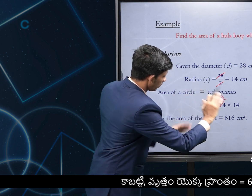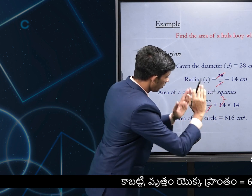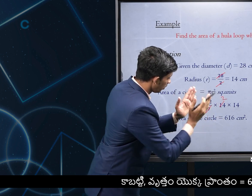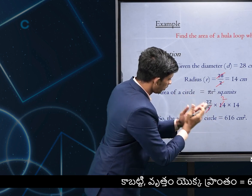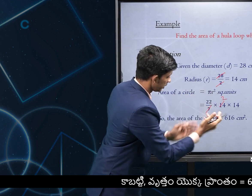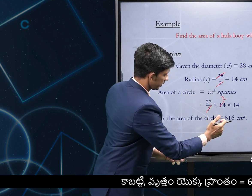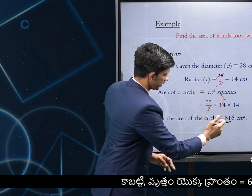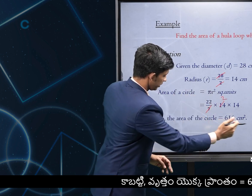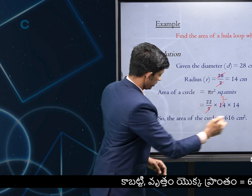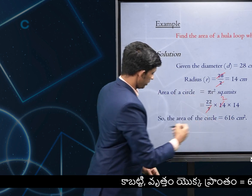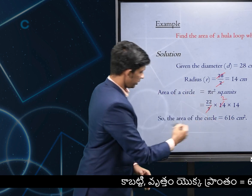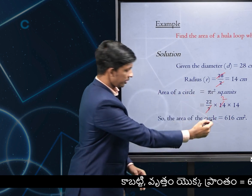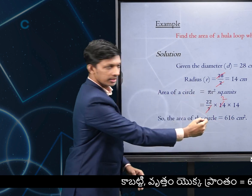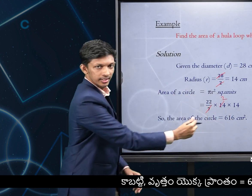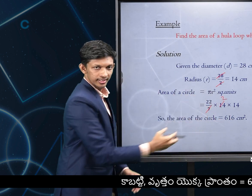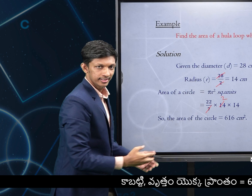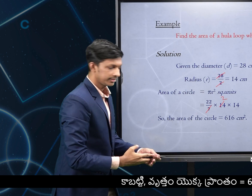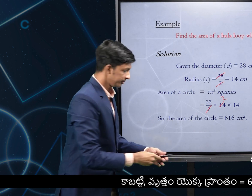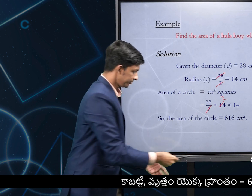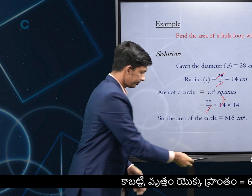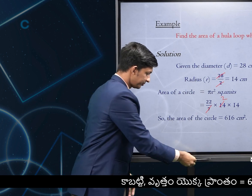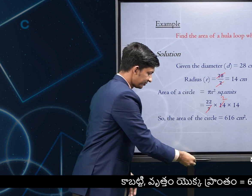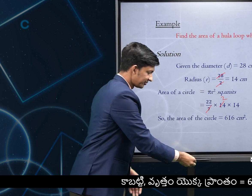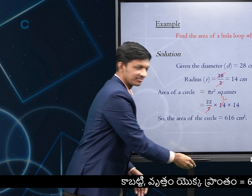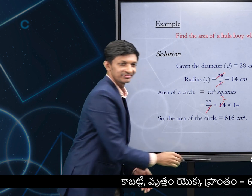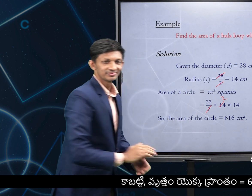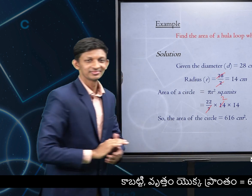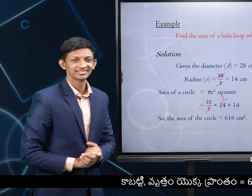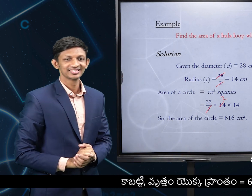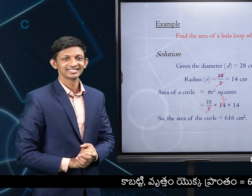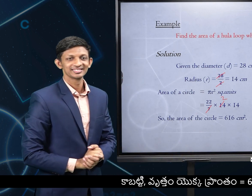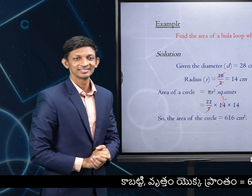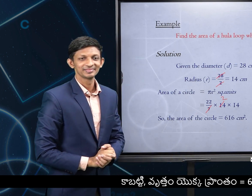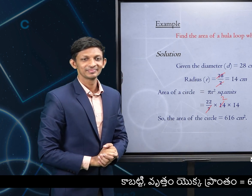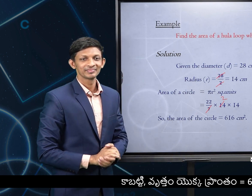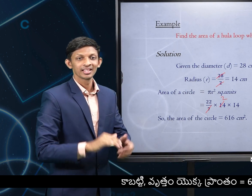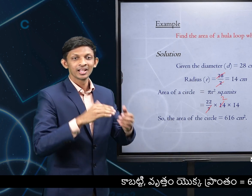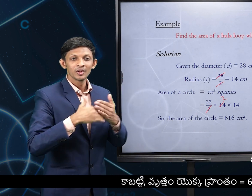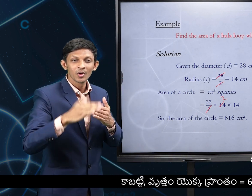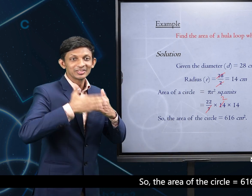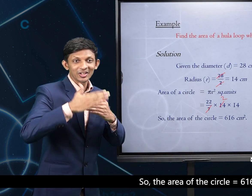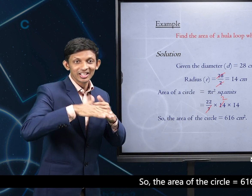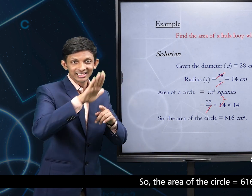కాబట్టి వృత్తం యొక్క ప్రాంతం ఈజ్ ఈక్వల్ టు 616 సెంటీమీటర్లు.